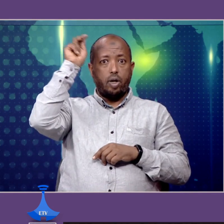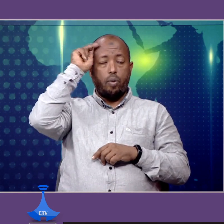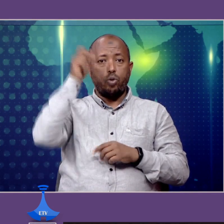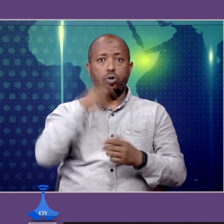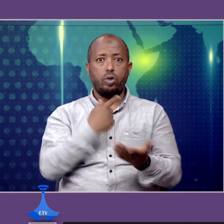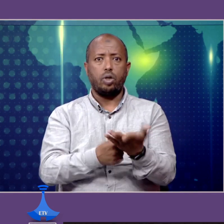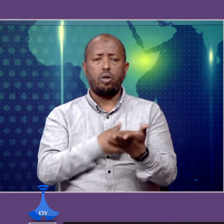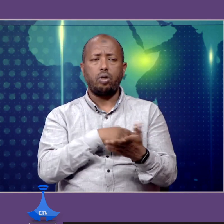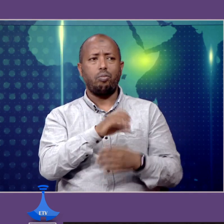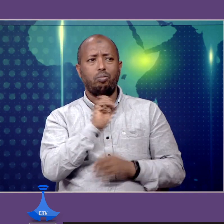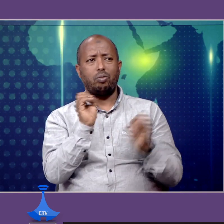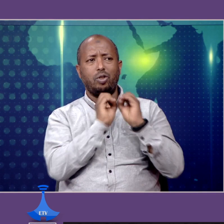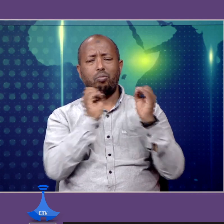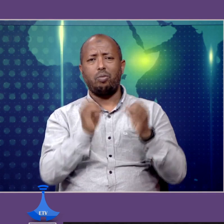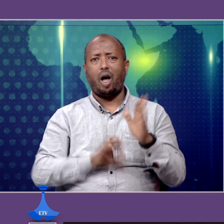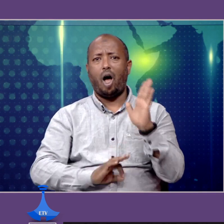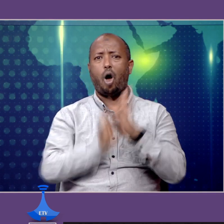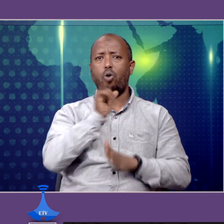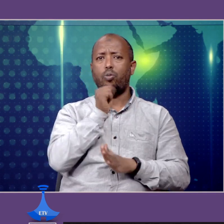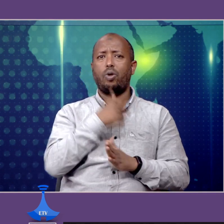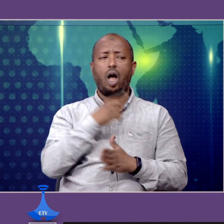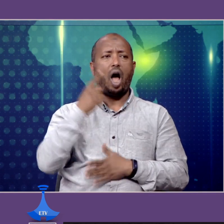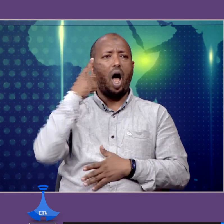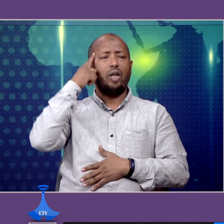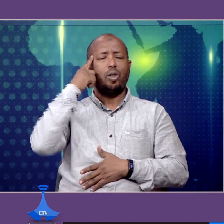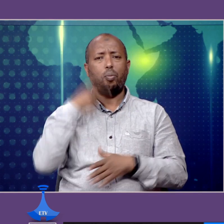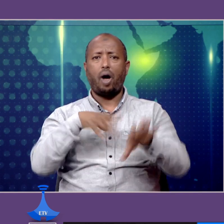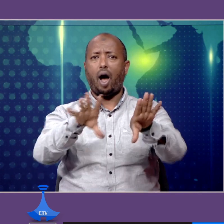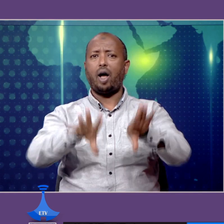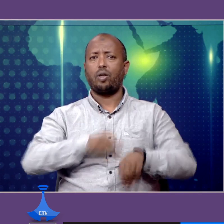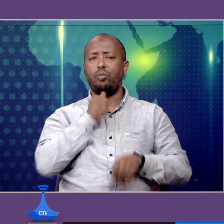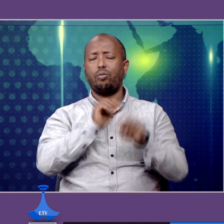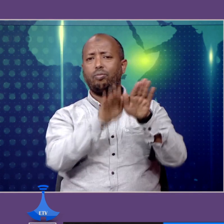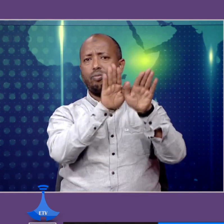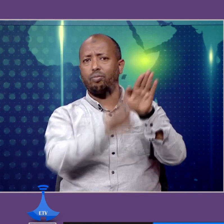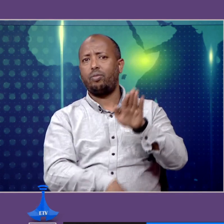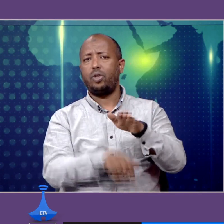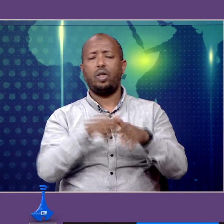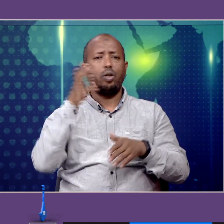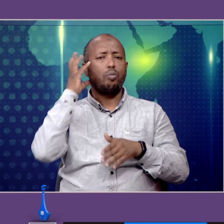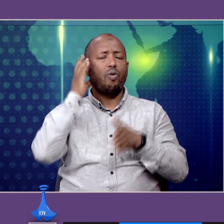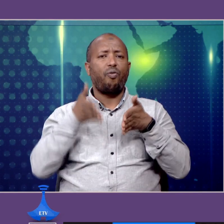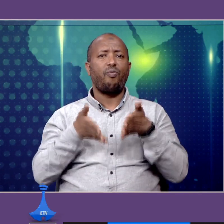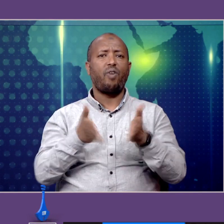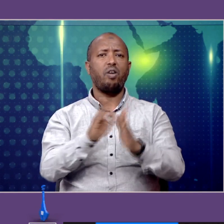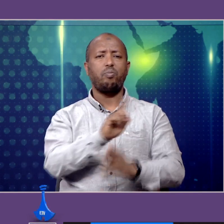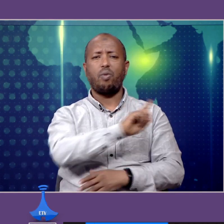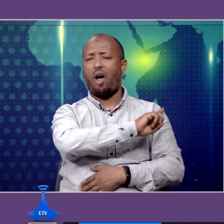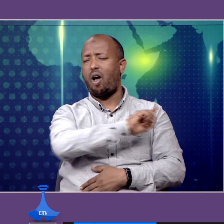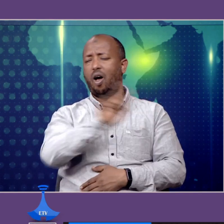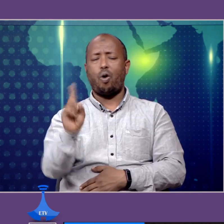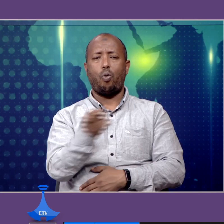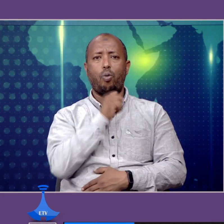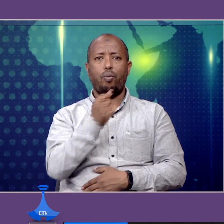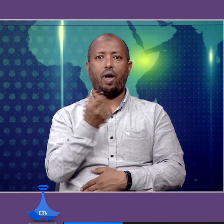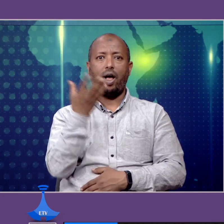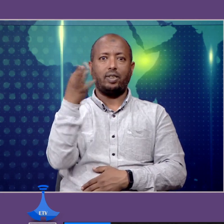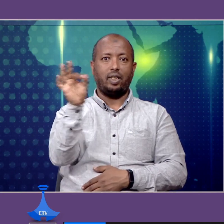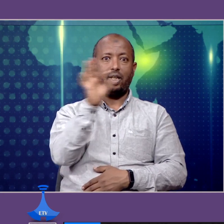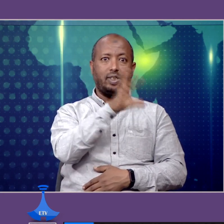ሰላይ ይቆጥሩት ነበርና ሐሳቡን አልተቀበሉትም፣ ሊሰሙትም ፈቃደኛ አልሆኑም። የካቲት 12